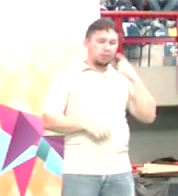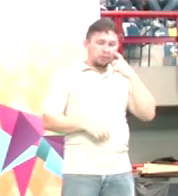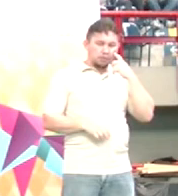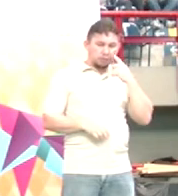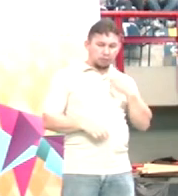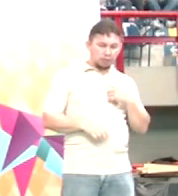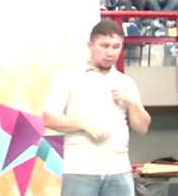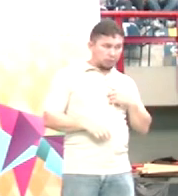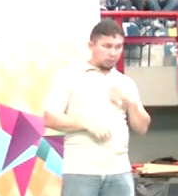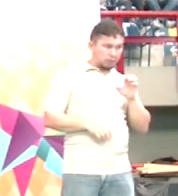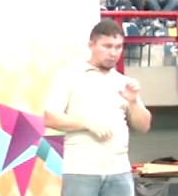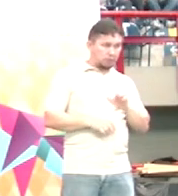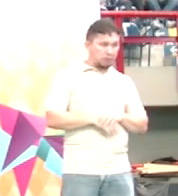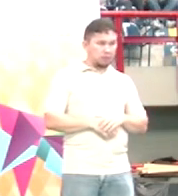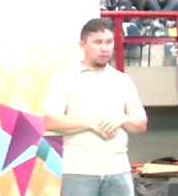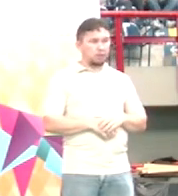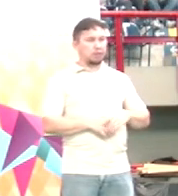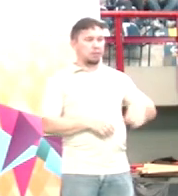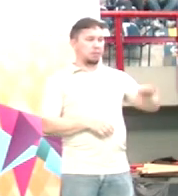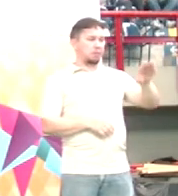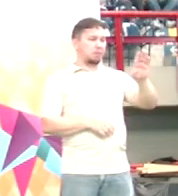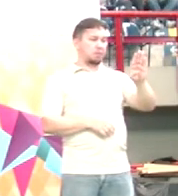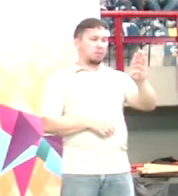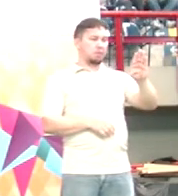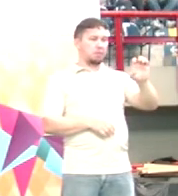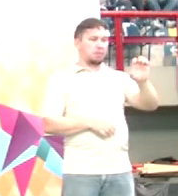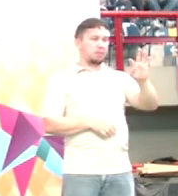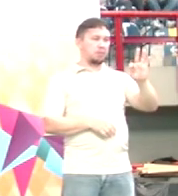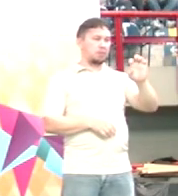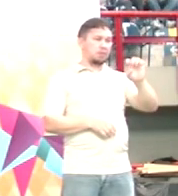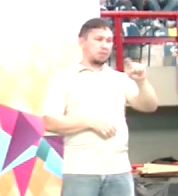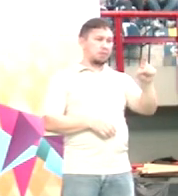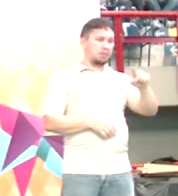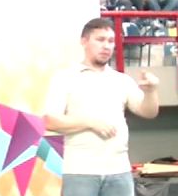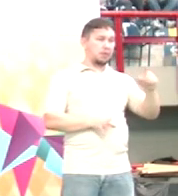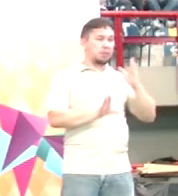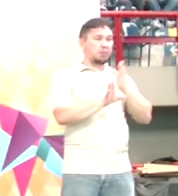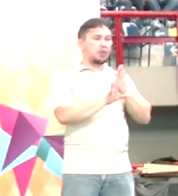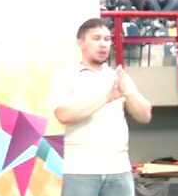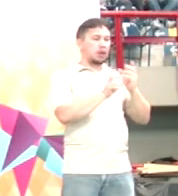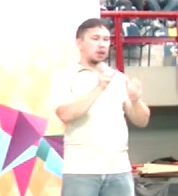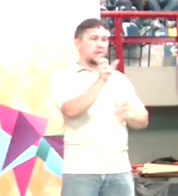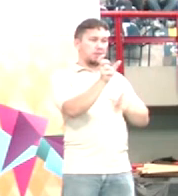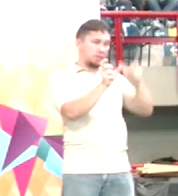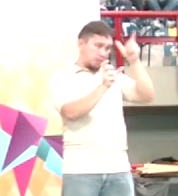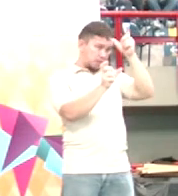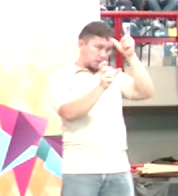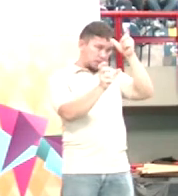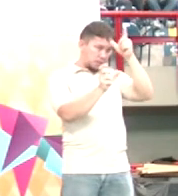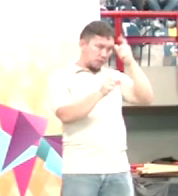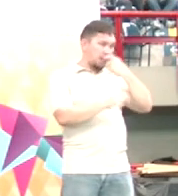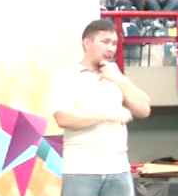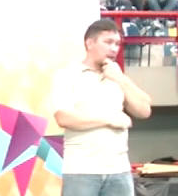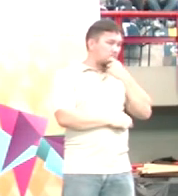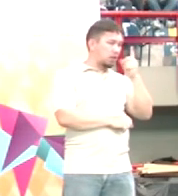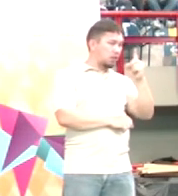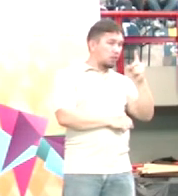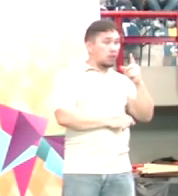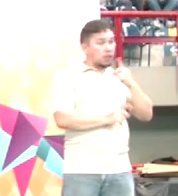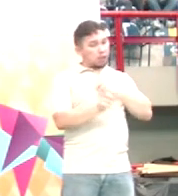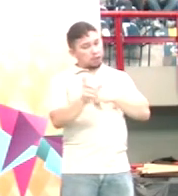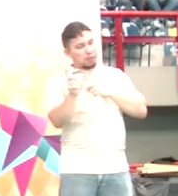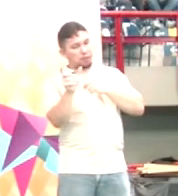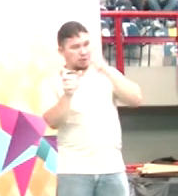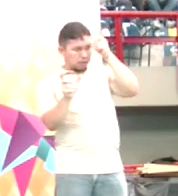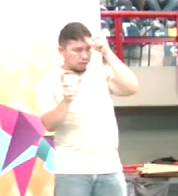a letra E, fica blitze. Por quê? Porque é uma palavra alemã. Blitz não é inglês, é uma palavra